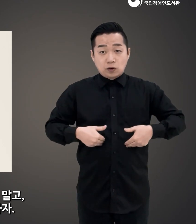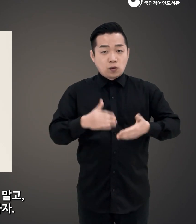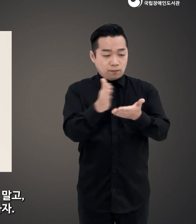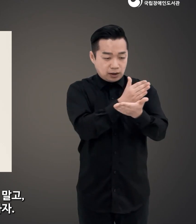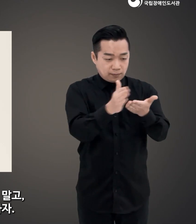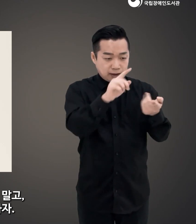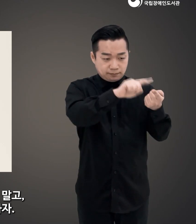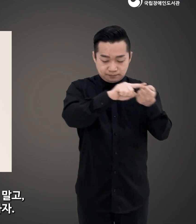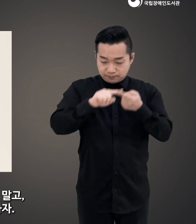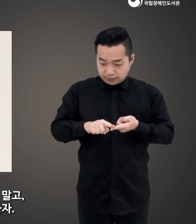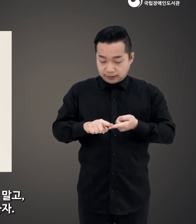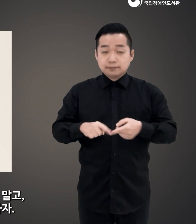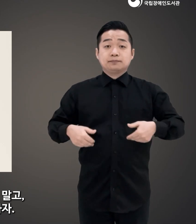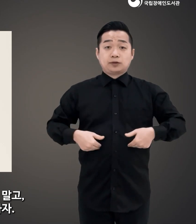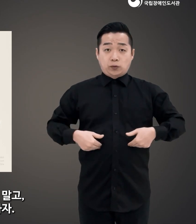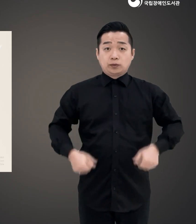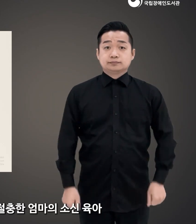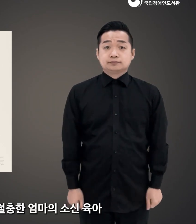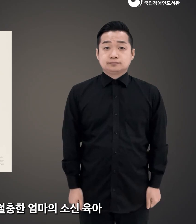선별하여 적용하자.